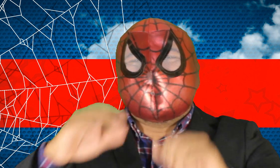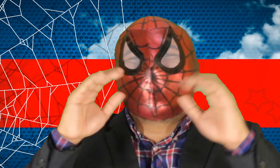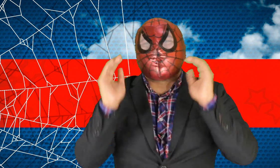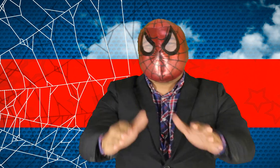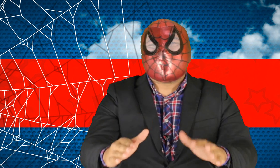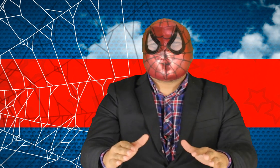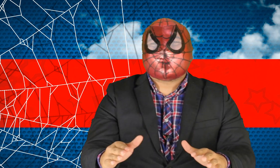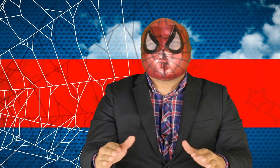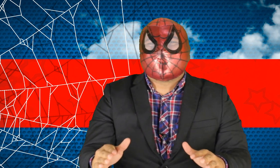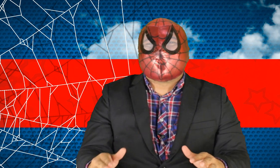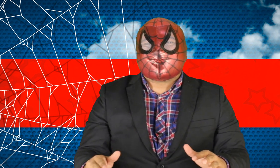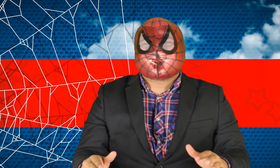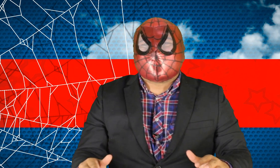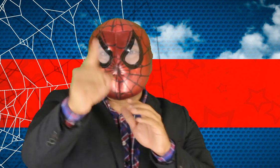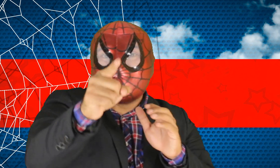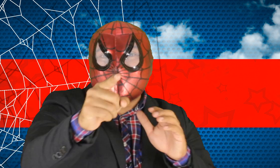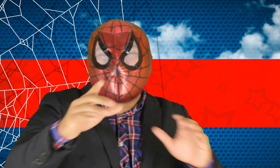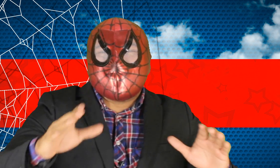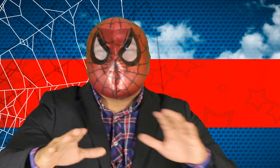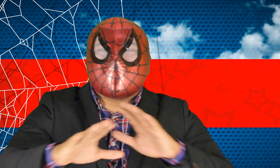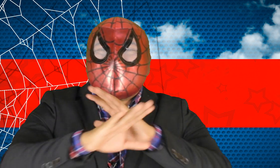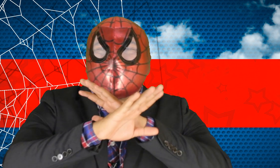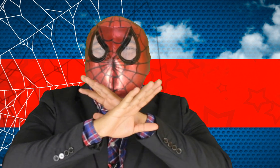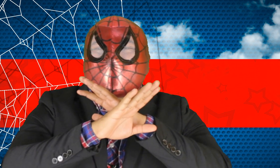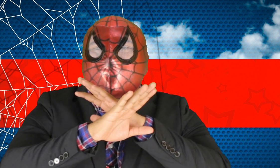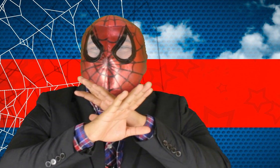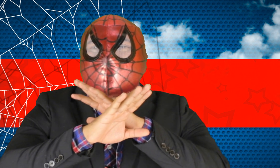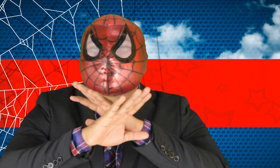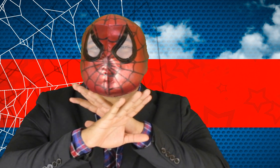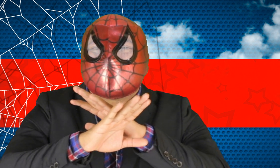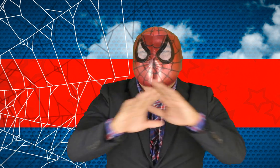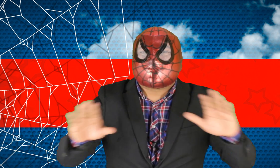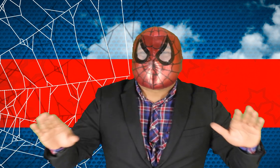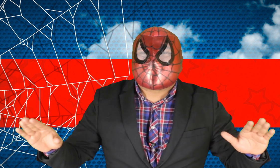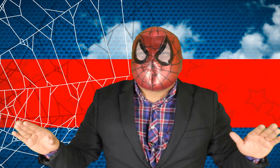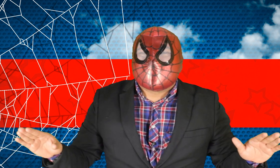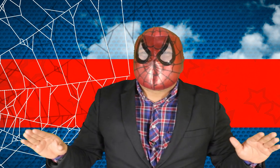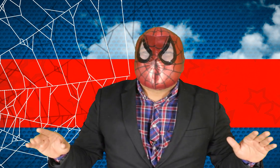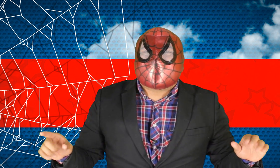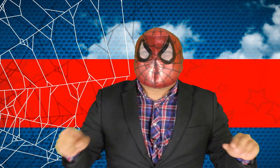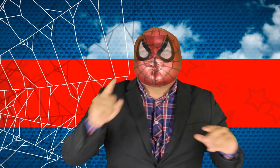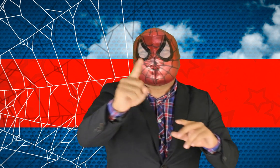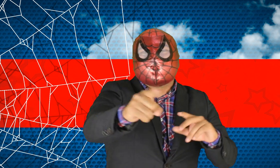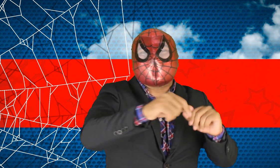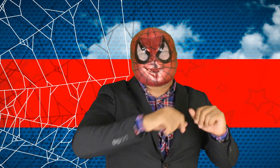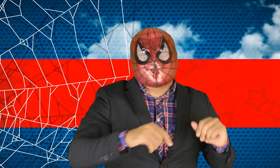Ni pío van a decir eso, igual la bolsa. Y con ello, vamos a acabar con todos esos reclamos y lloraderas que recepciona el